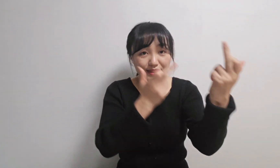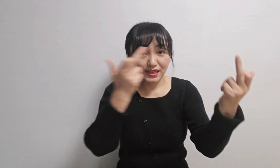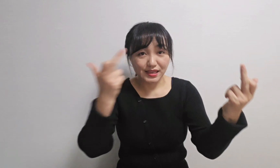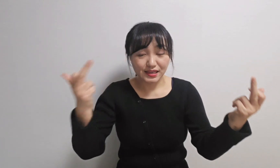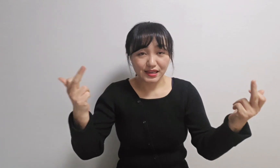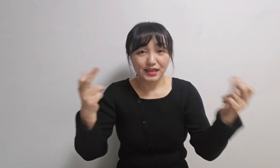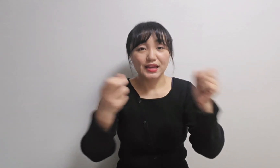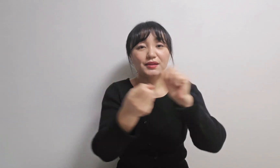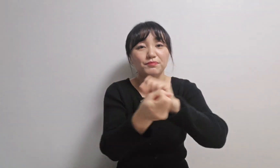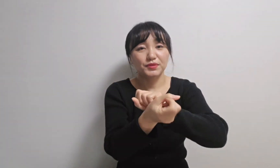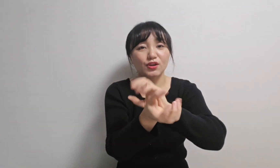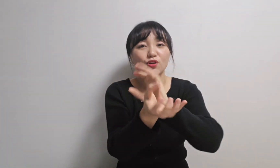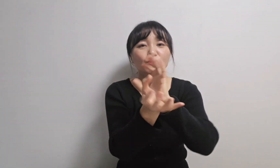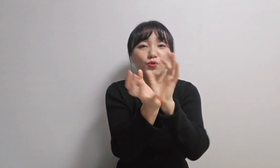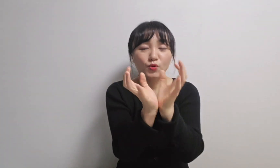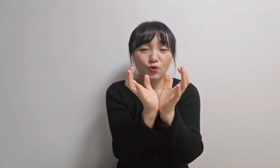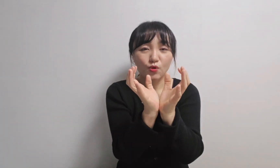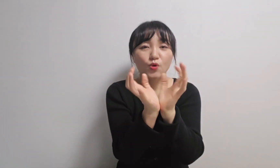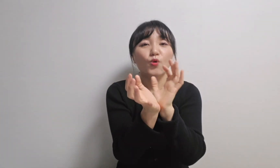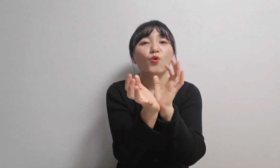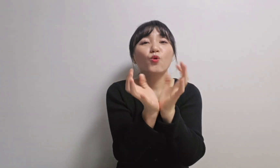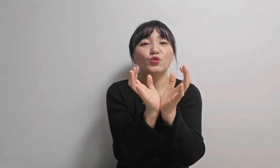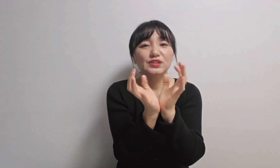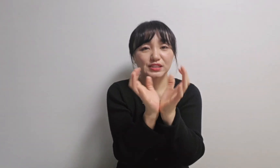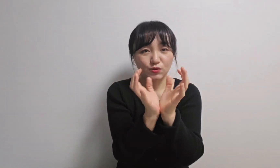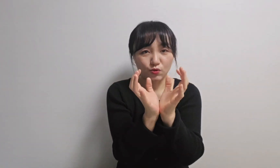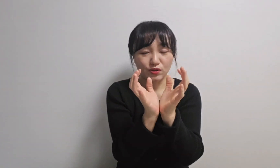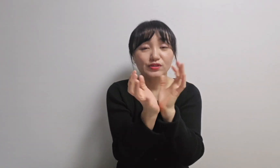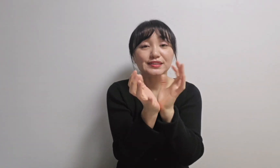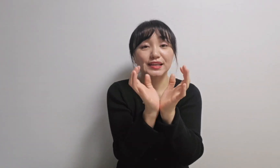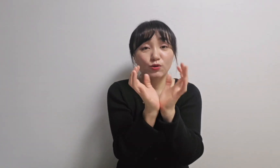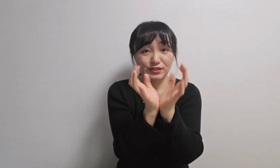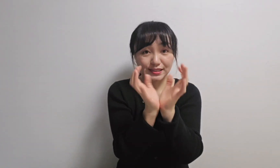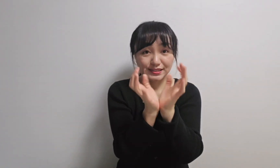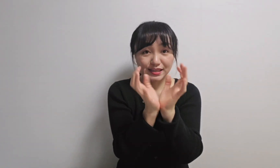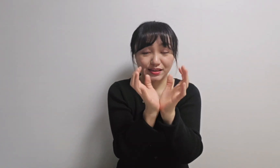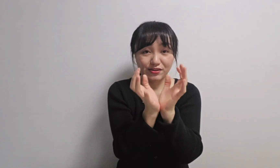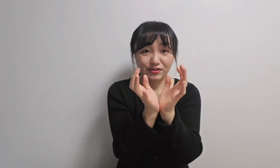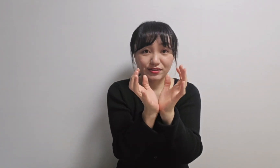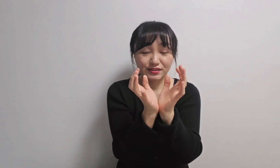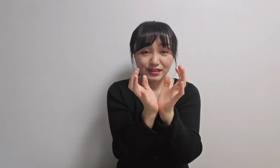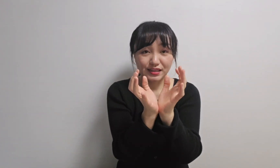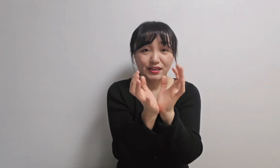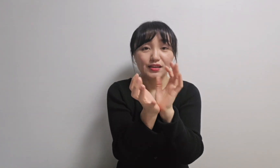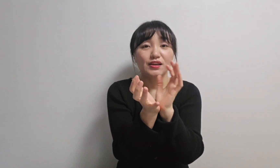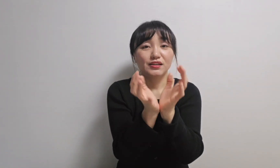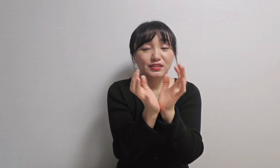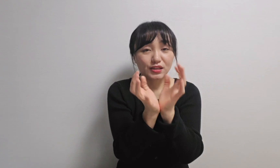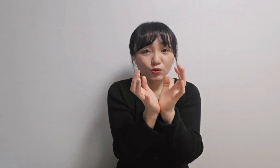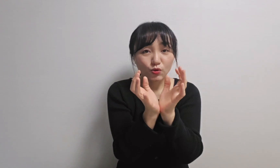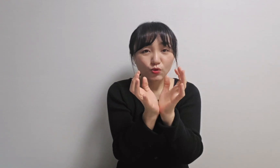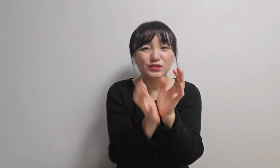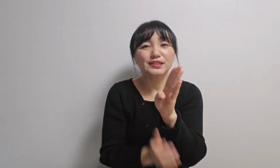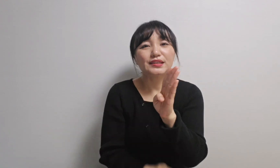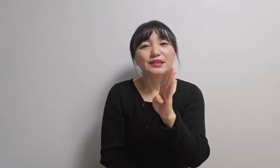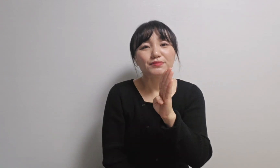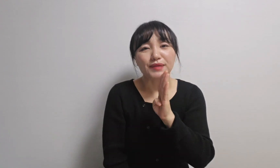산에 피어도 꽃이고, 이건 그냥 꽃 자체예요. 그래도 꽃이